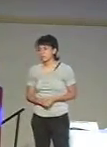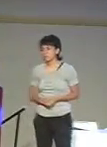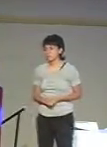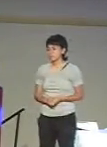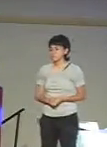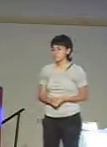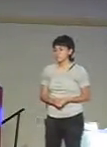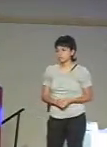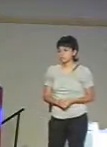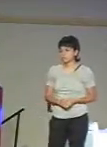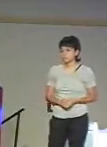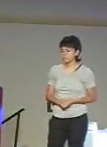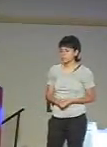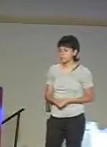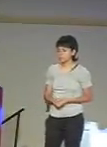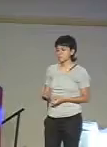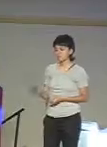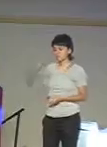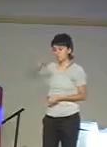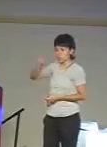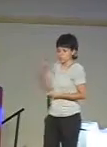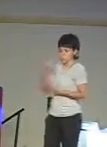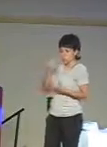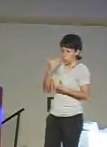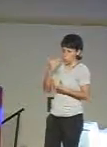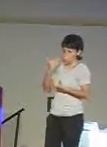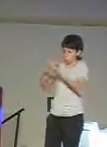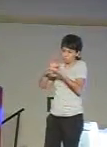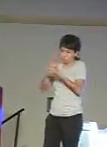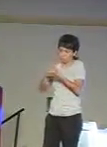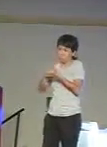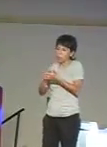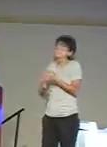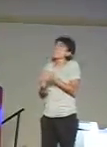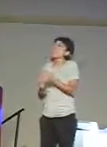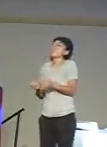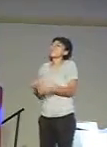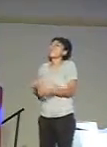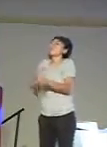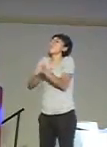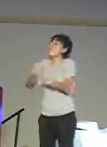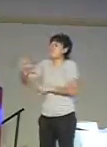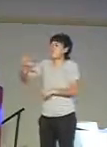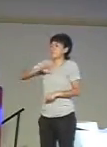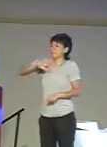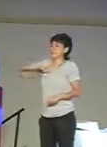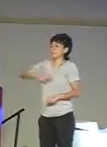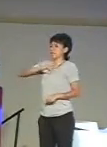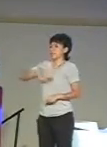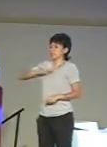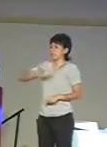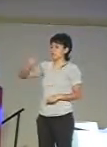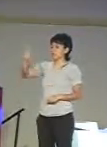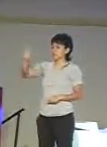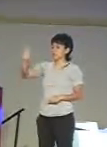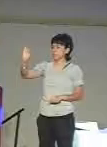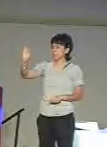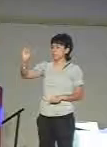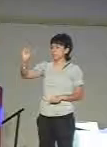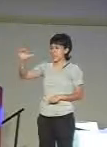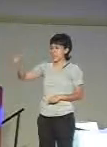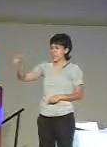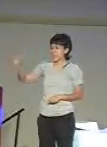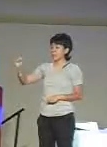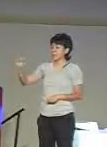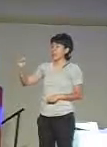Bueno, aquí no vemos los casos de sífilis, porque esa es otra situación. La detección de sífilis